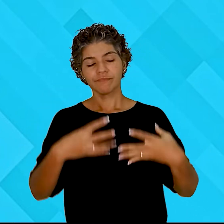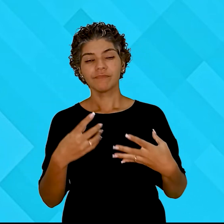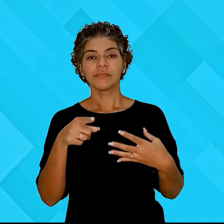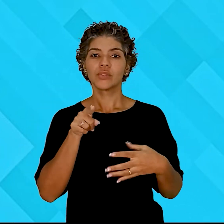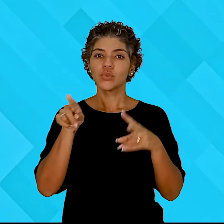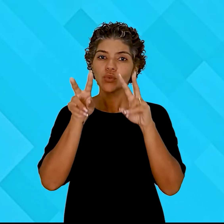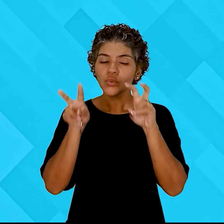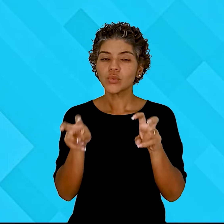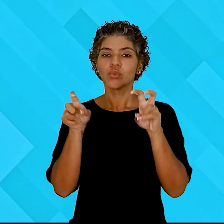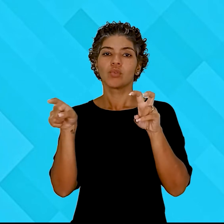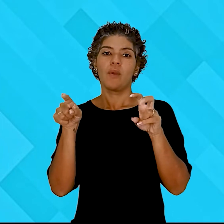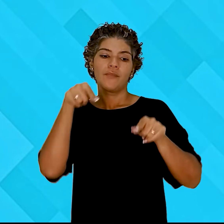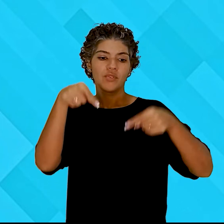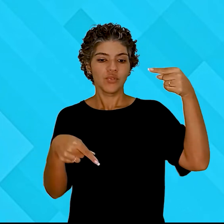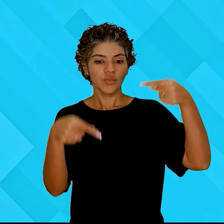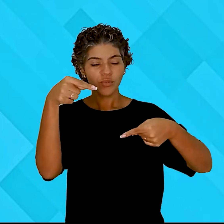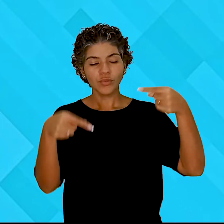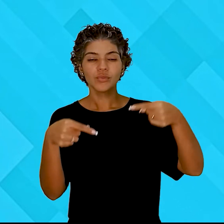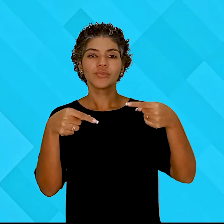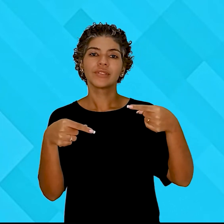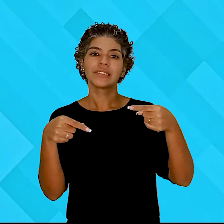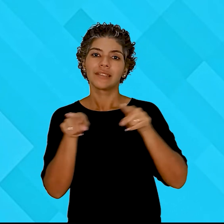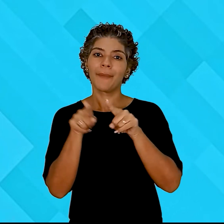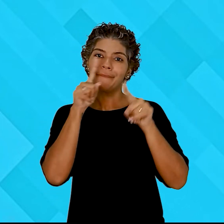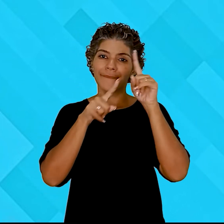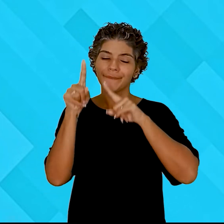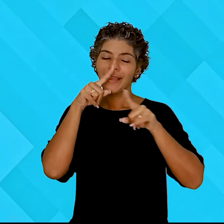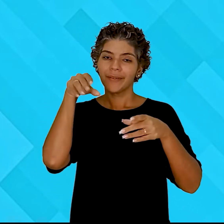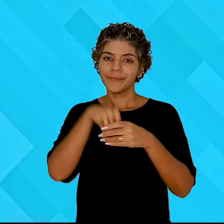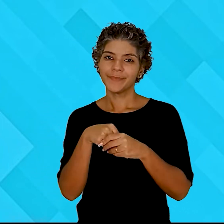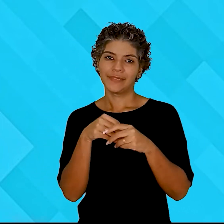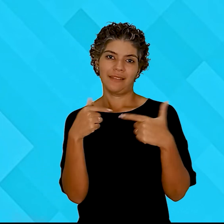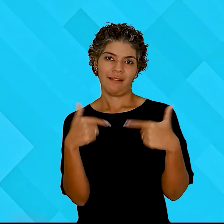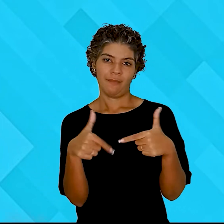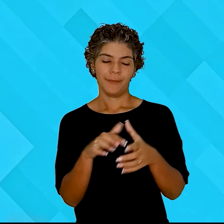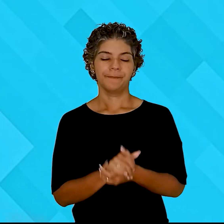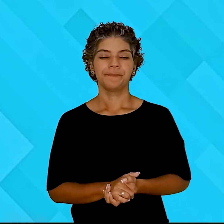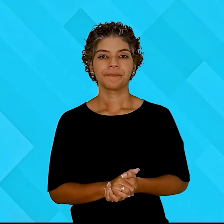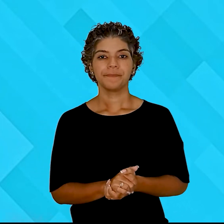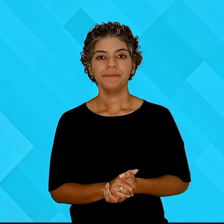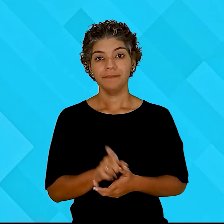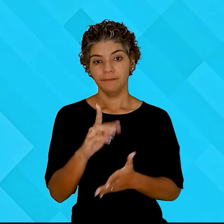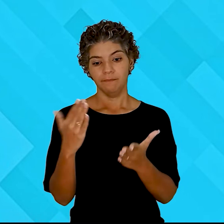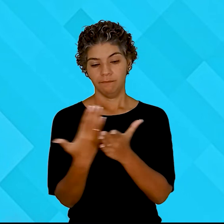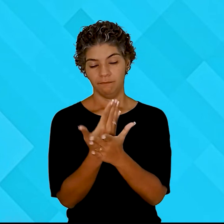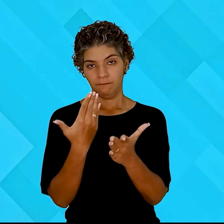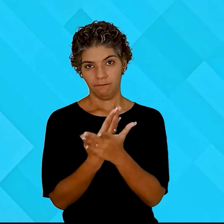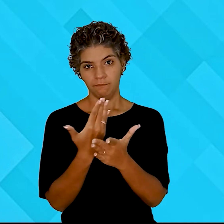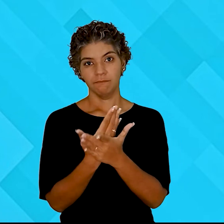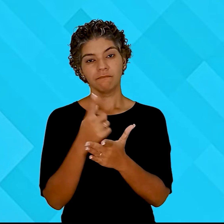a precarização do trabalho. Esse livro foi um convite do professor João Domingues. Eu estava